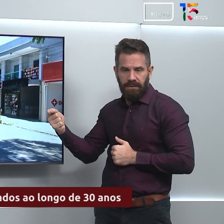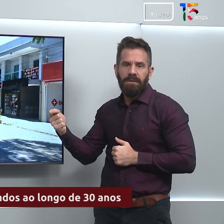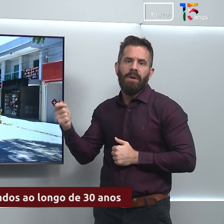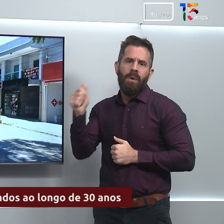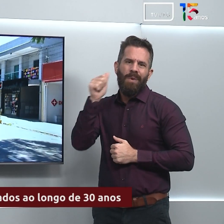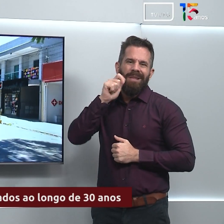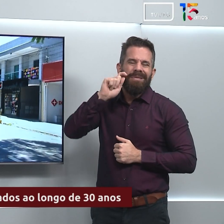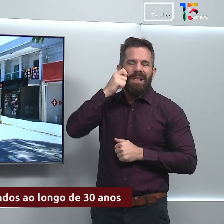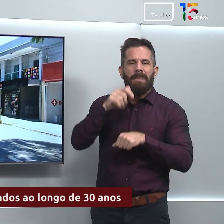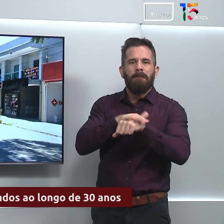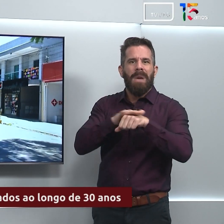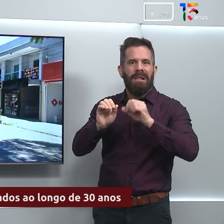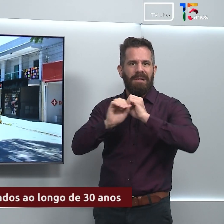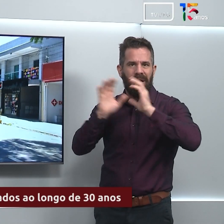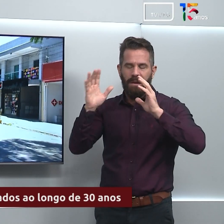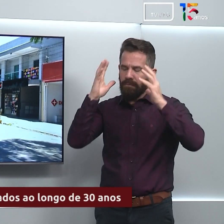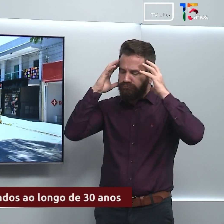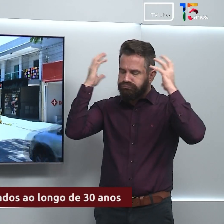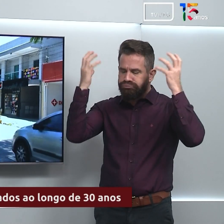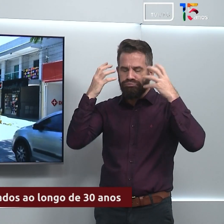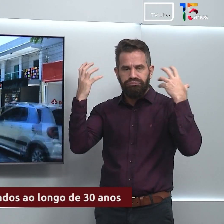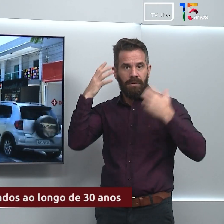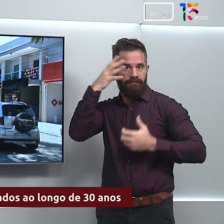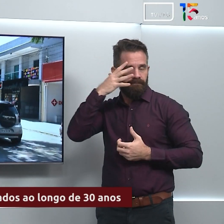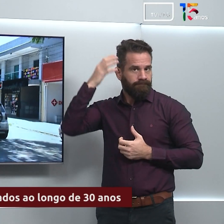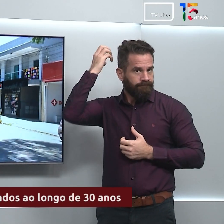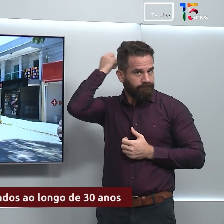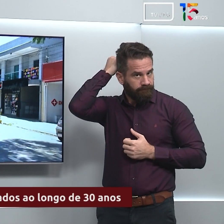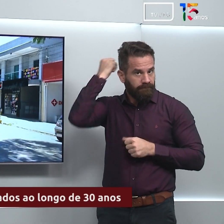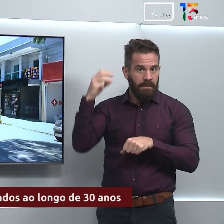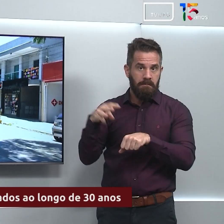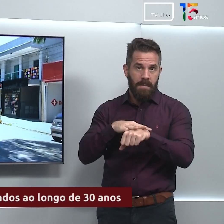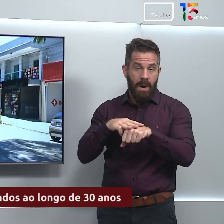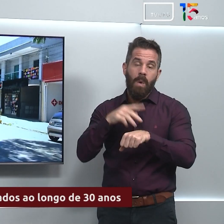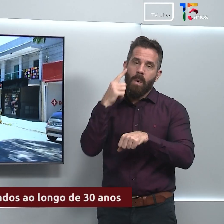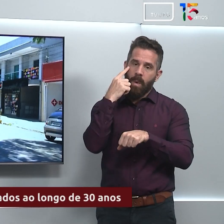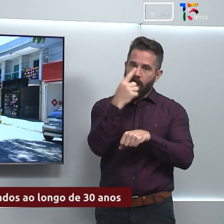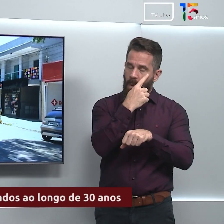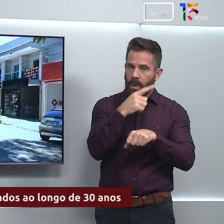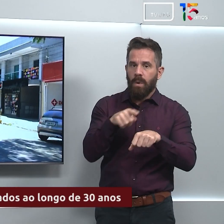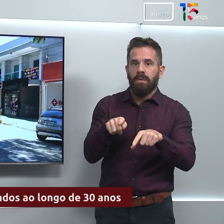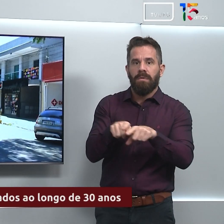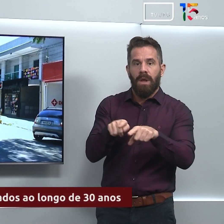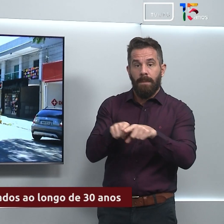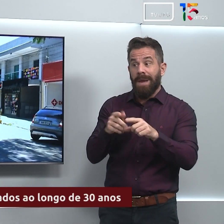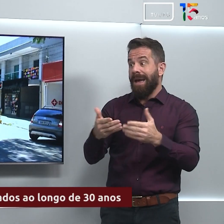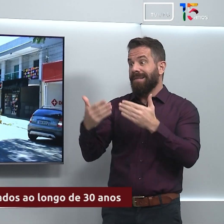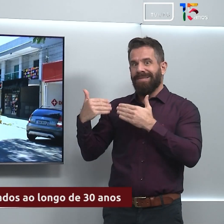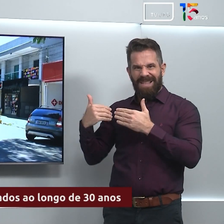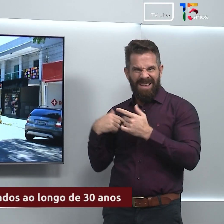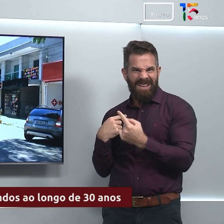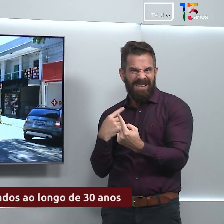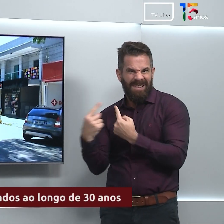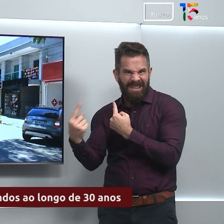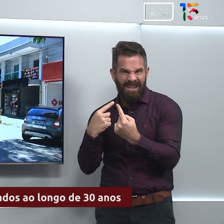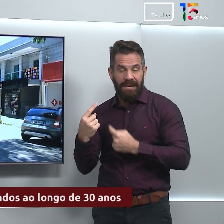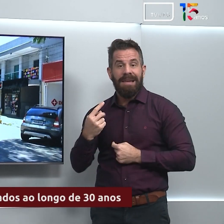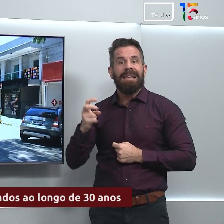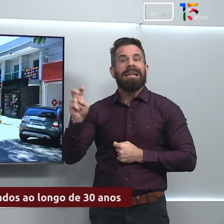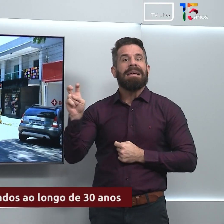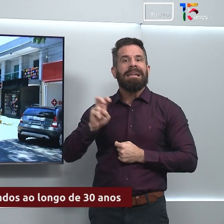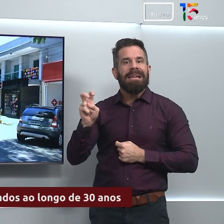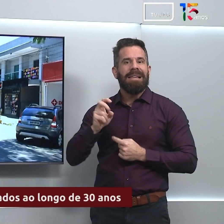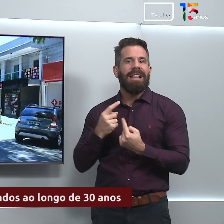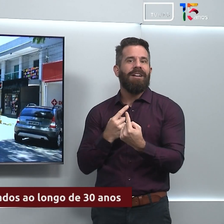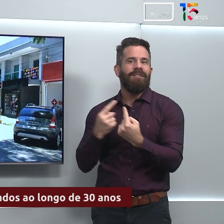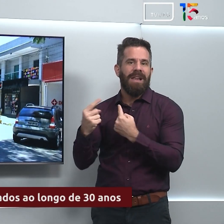meus cabelos são castanhos cacheados e hoje estão presos em um coque. Atrás de mim está a 5ª Avenida do setor Vila Nova, aqui em